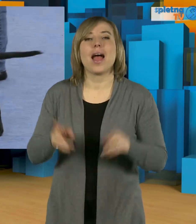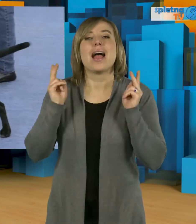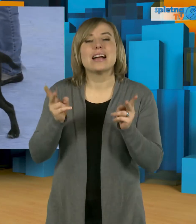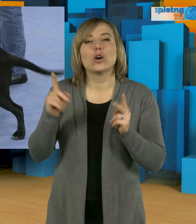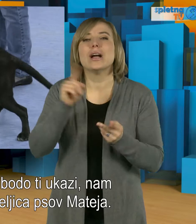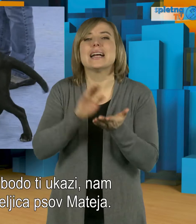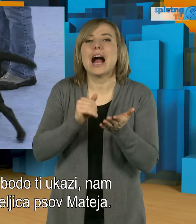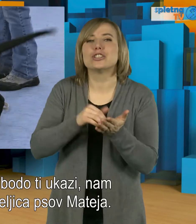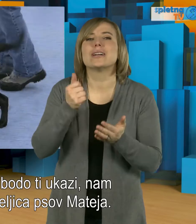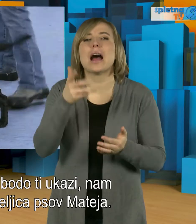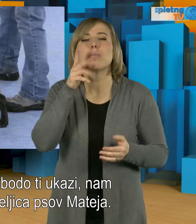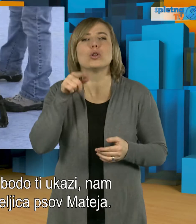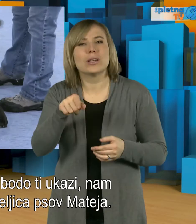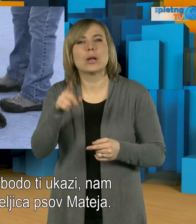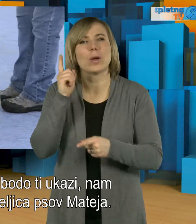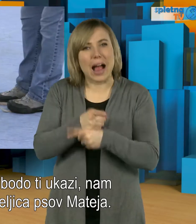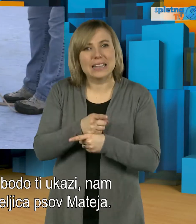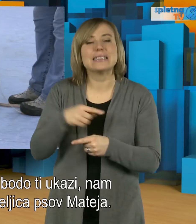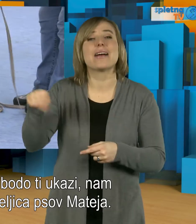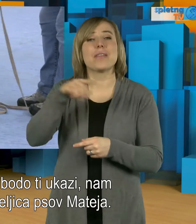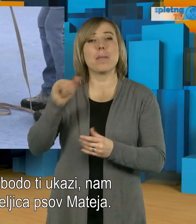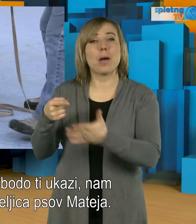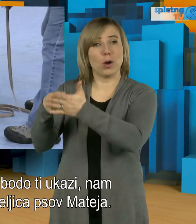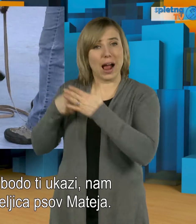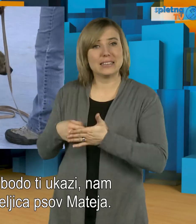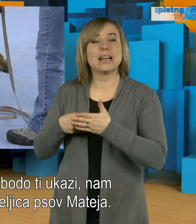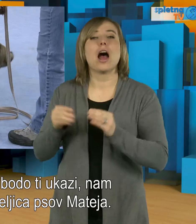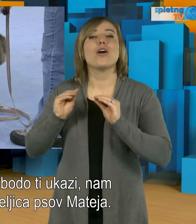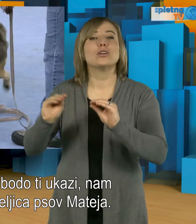Kako in kakšni naj bodo ti ukazi, nam je pokazala vzgojiteljica psov Mateja.